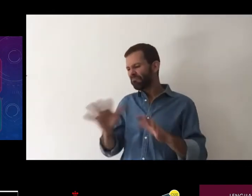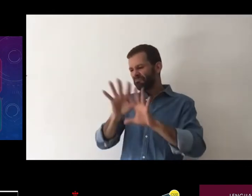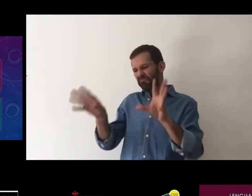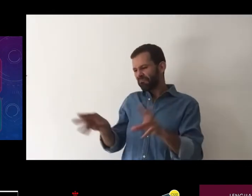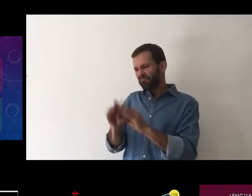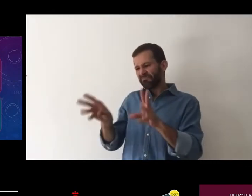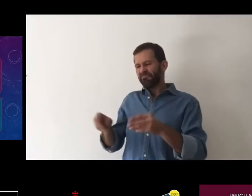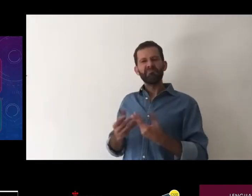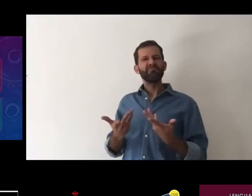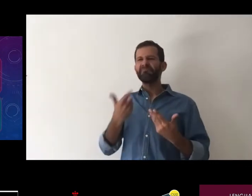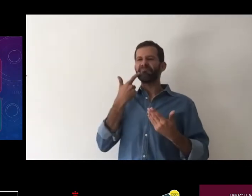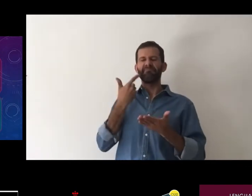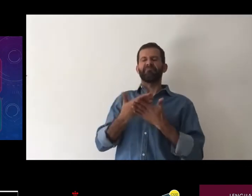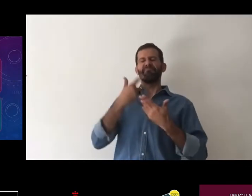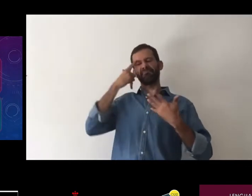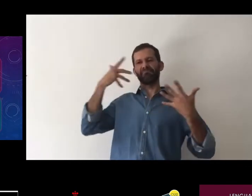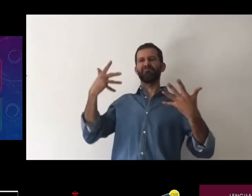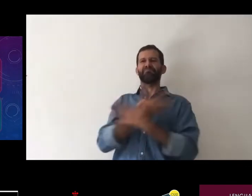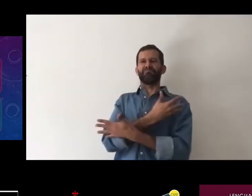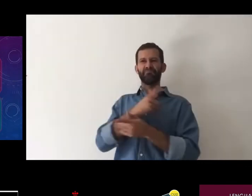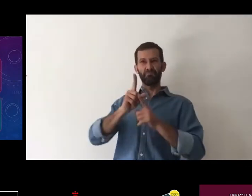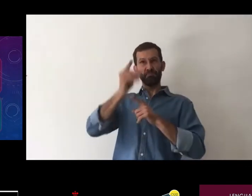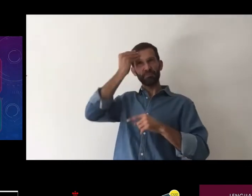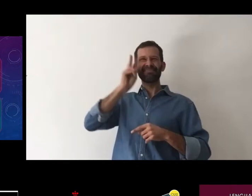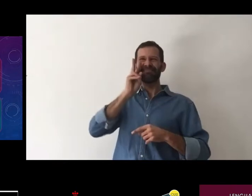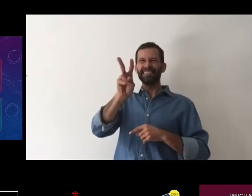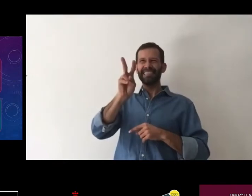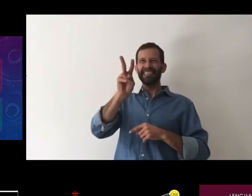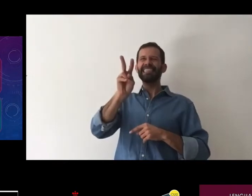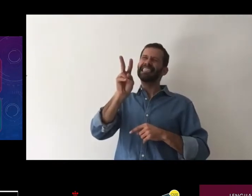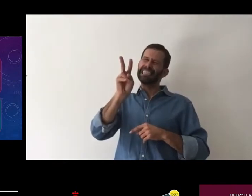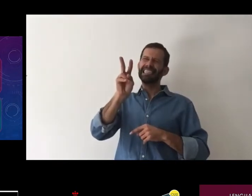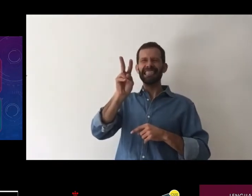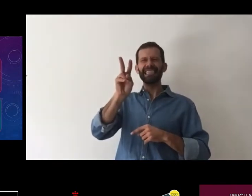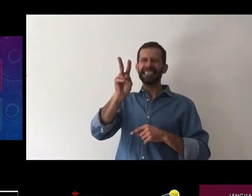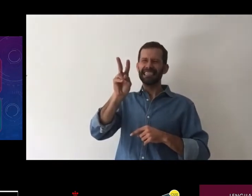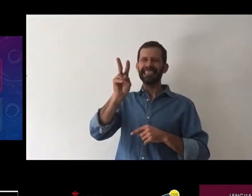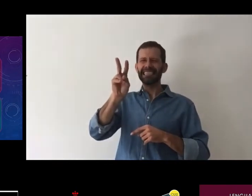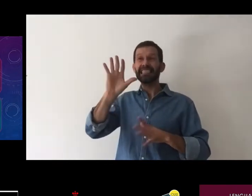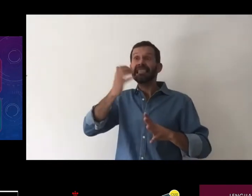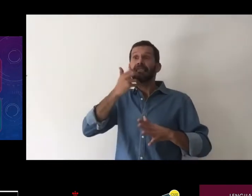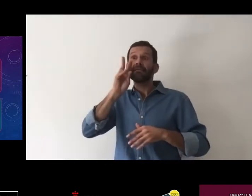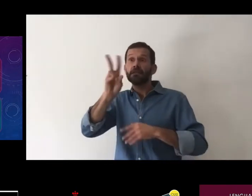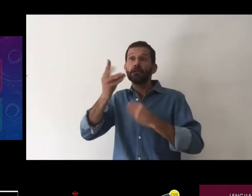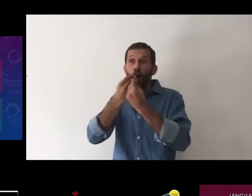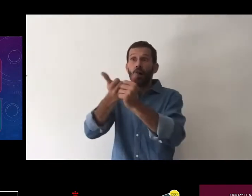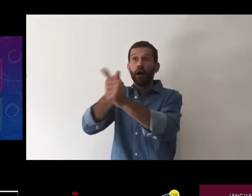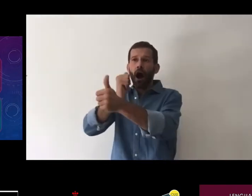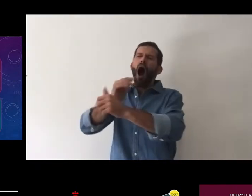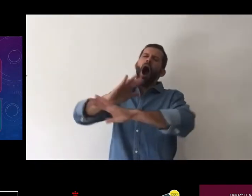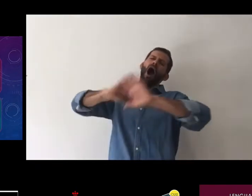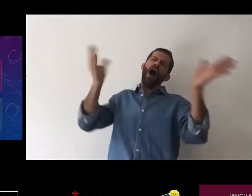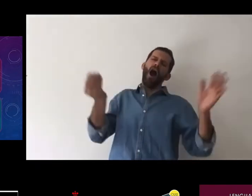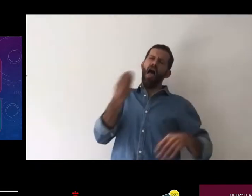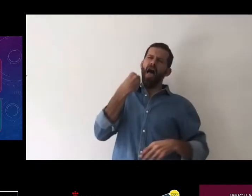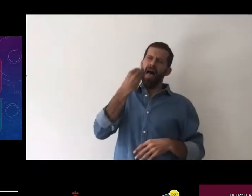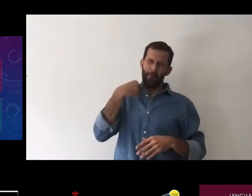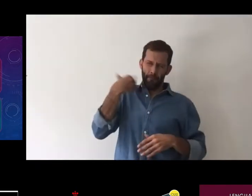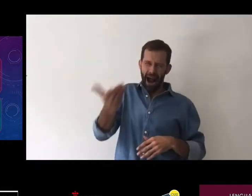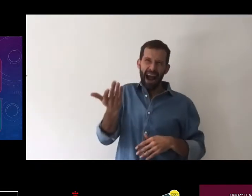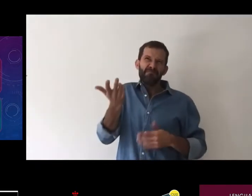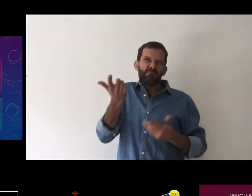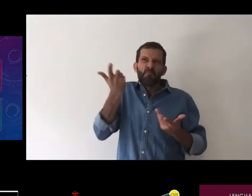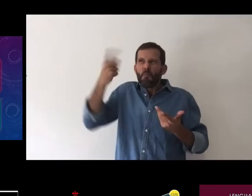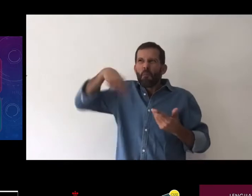muy puntuales y no son significativas. De hecho, contradice la idea principal